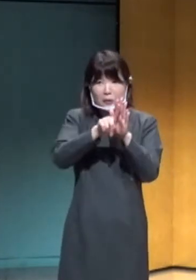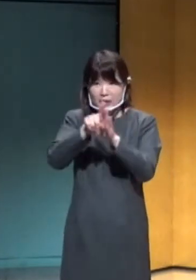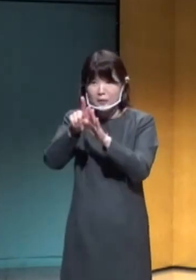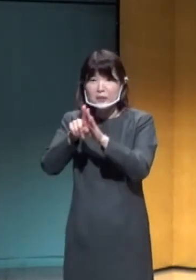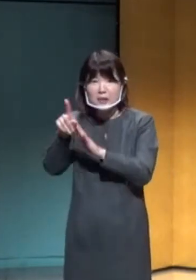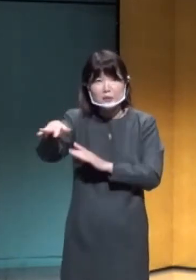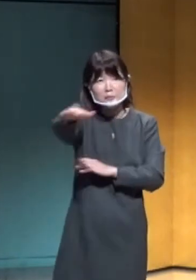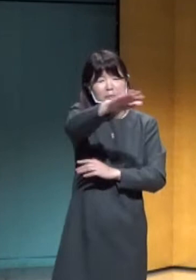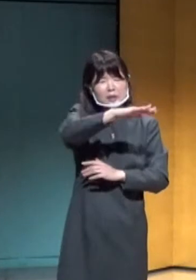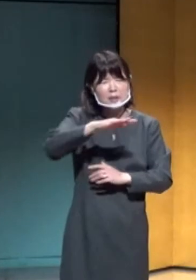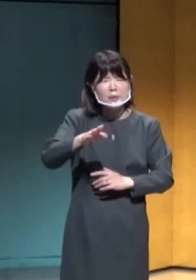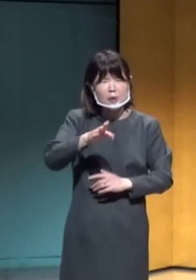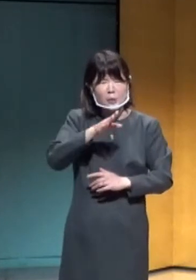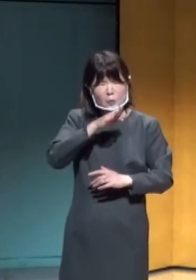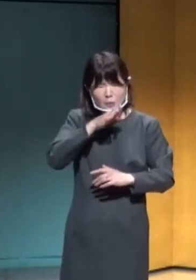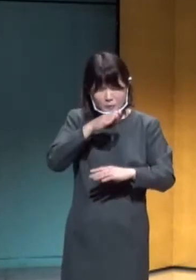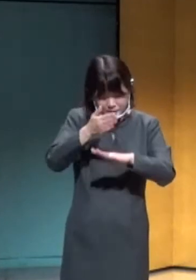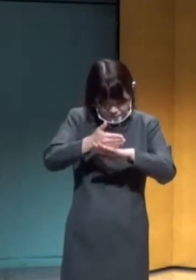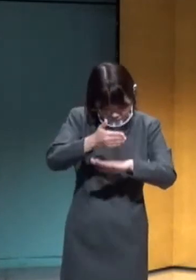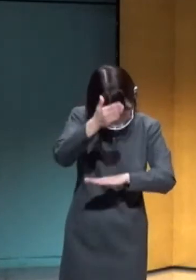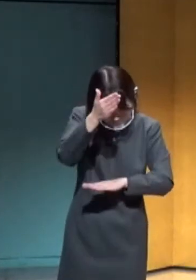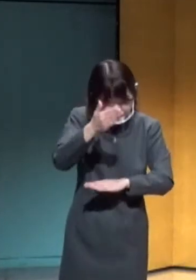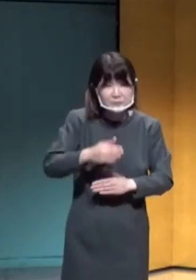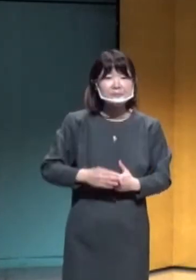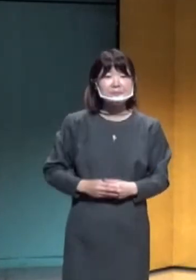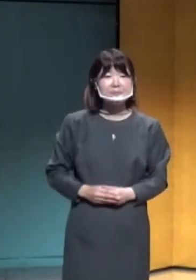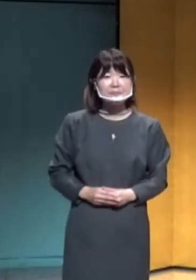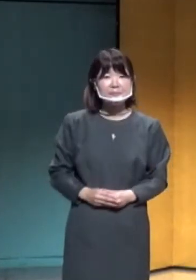。心より感謝を申し上げます。